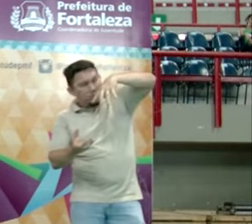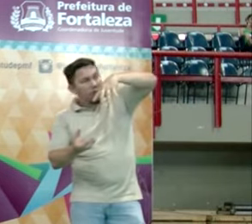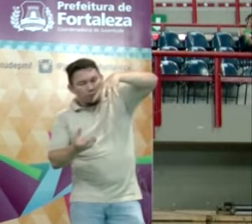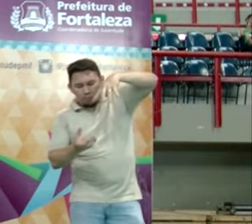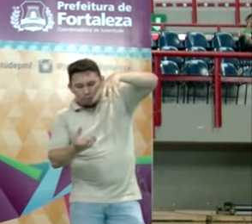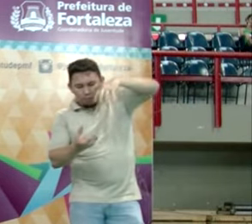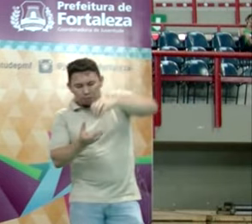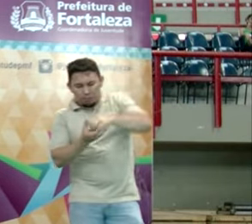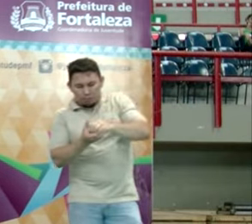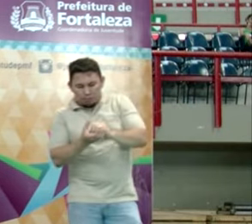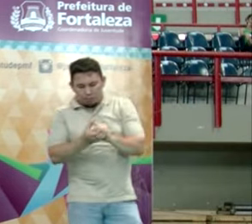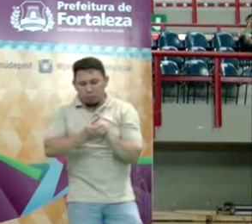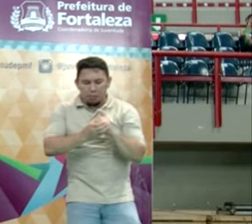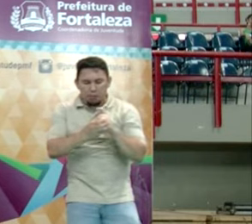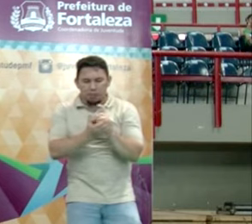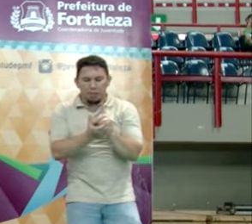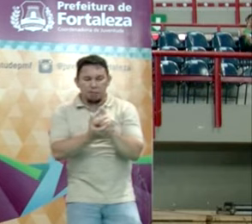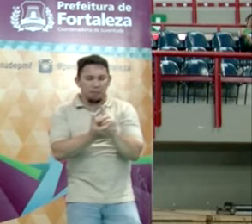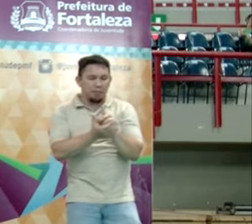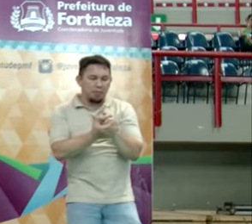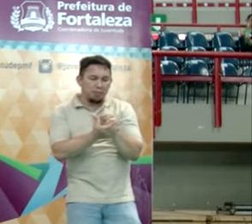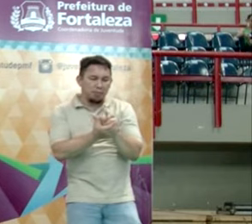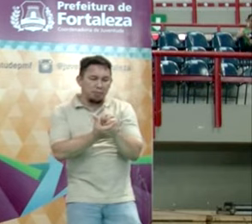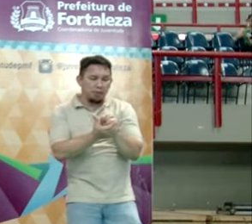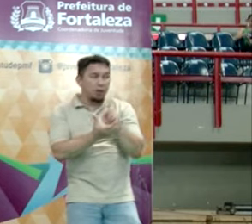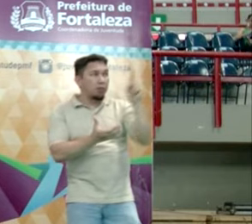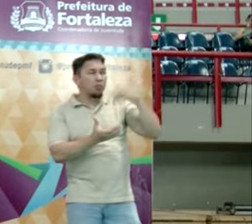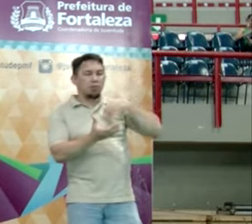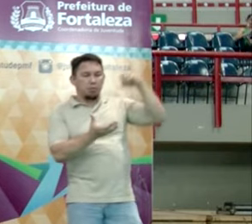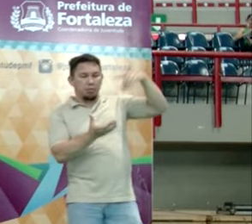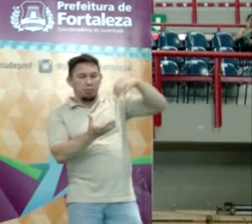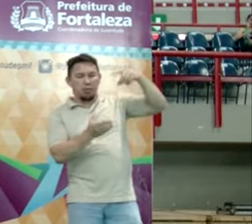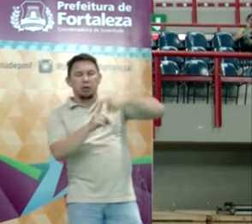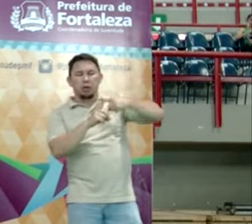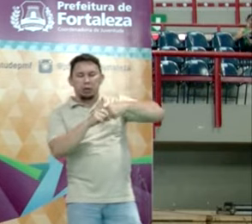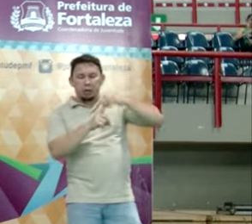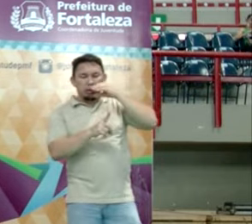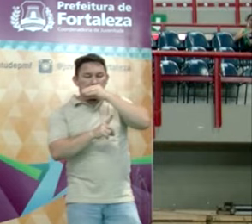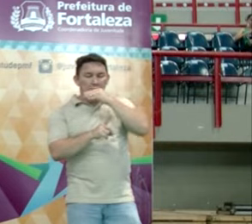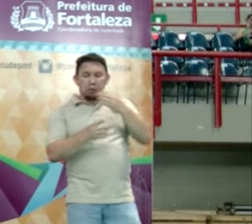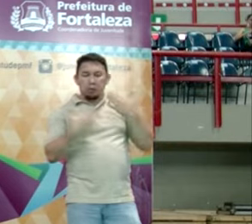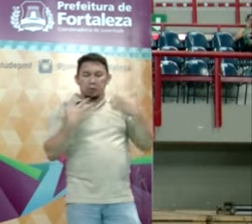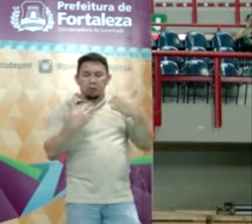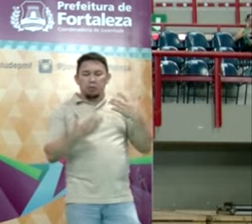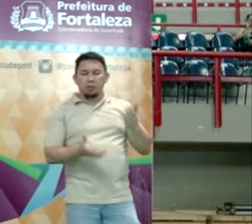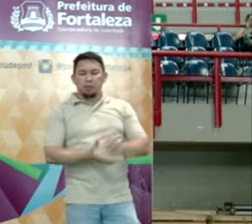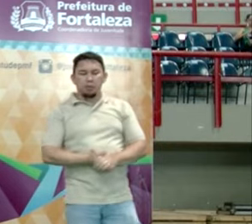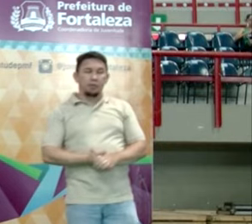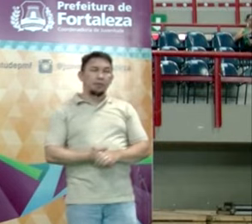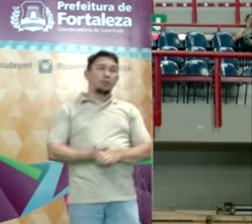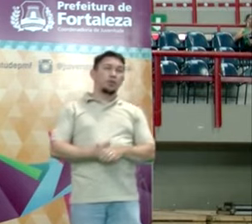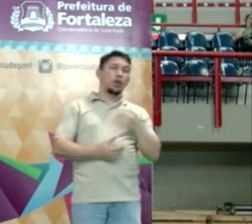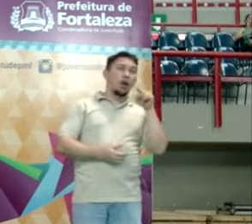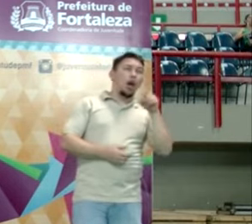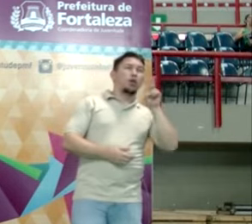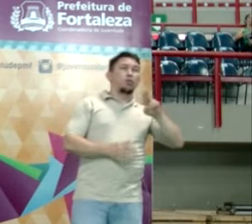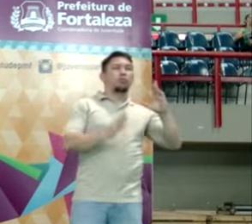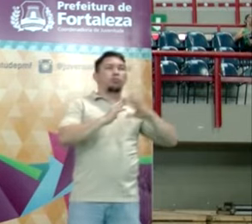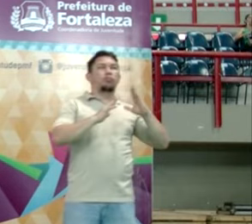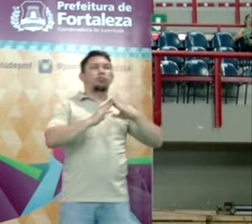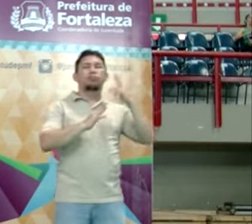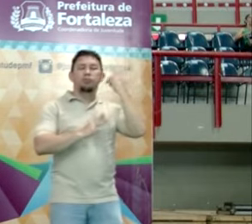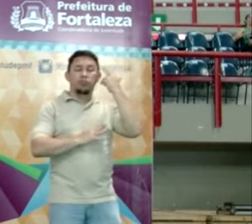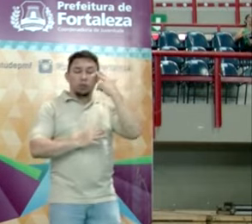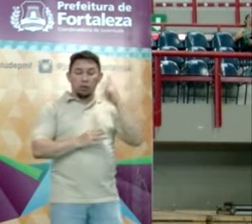pintinhos. Por quê? Porque ela emite muita radiação térmica. Para uso doméstico comum no Brasil, nessas